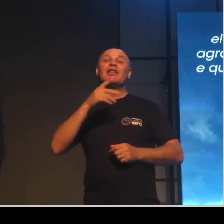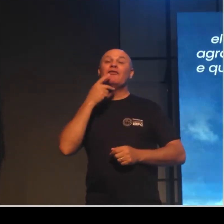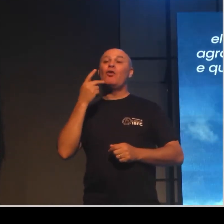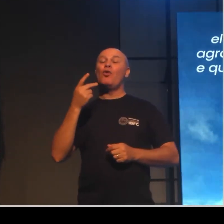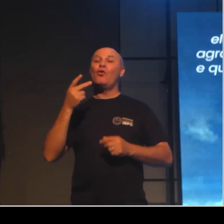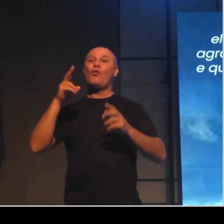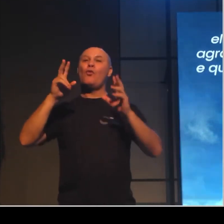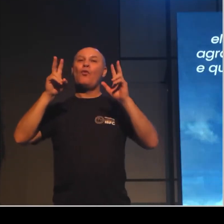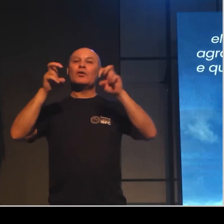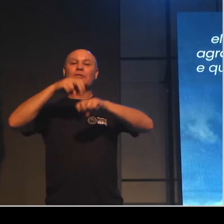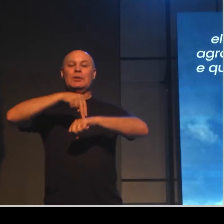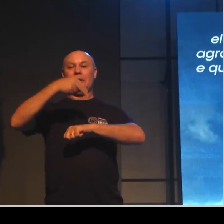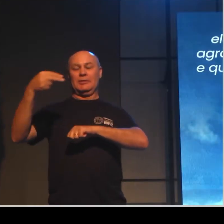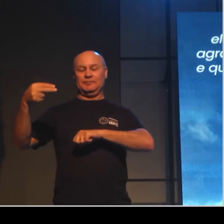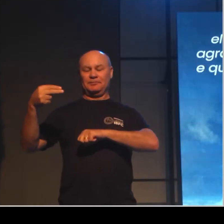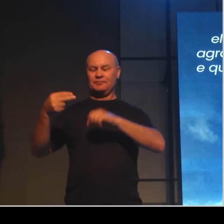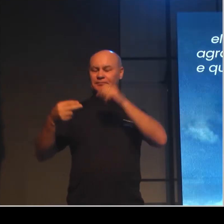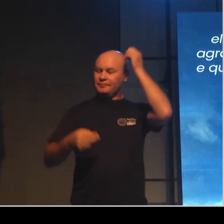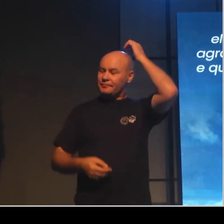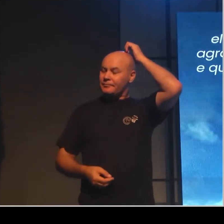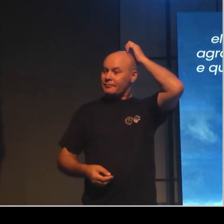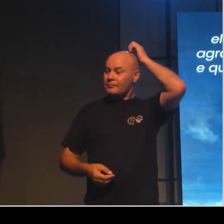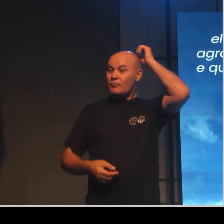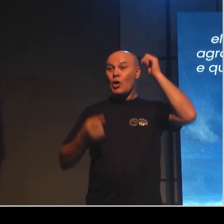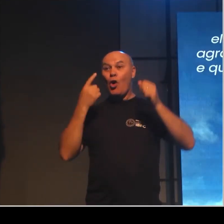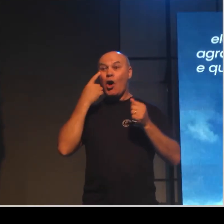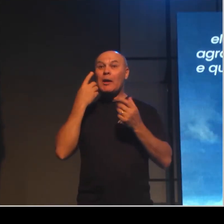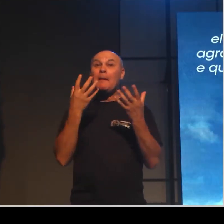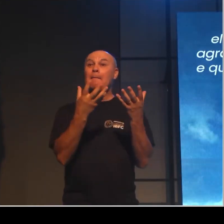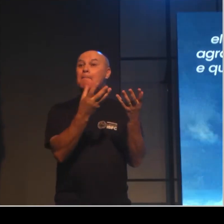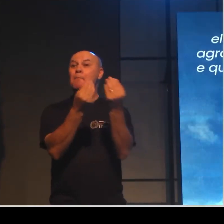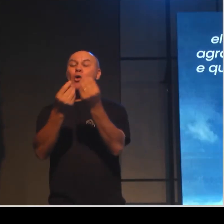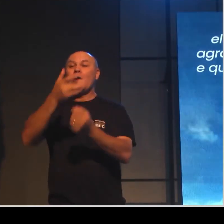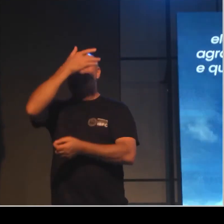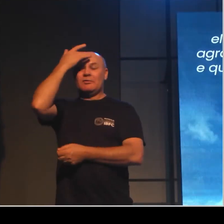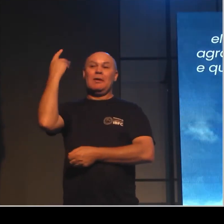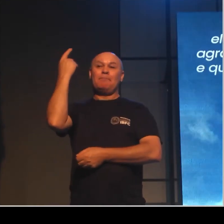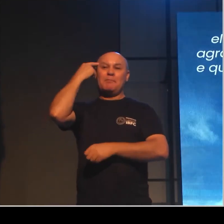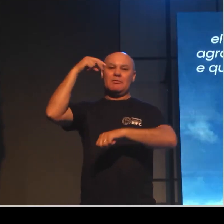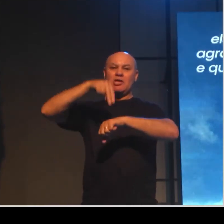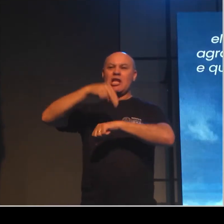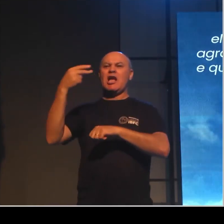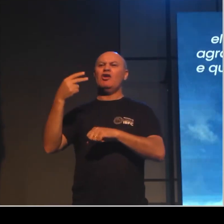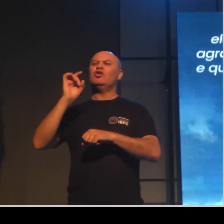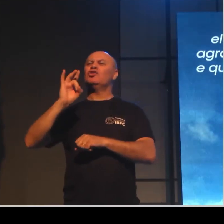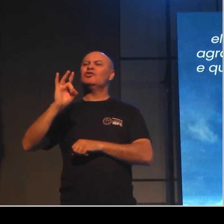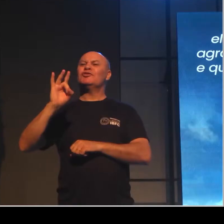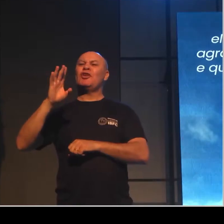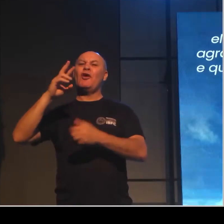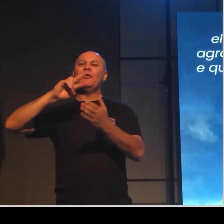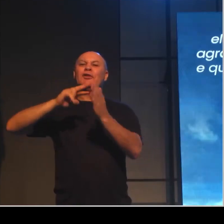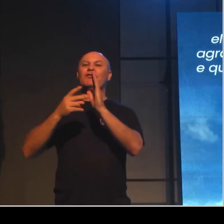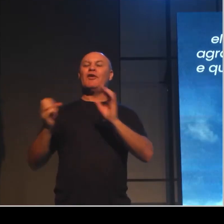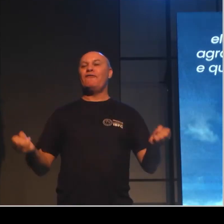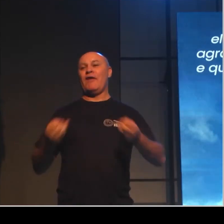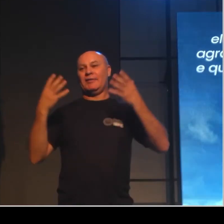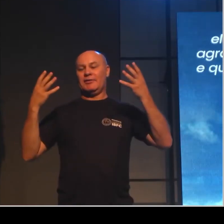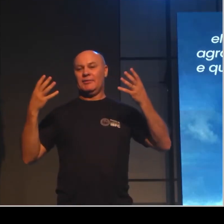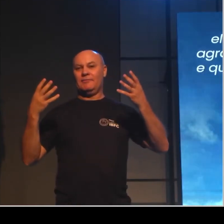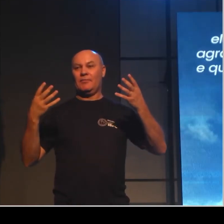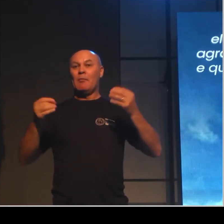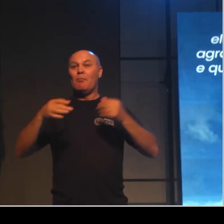pessoas, é simplesmente uma festa, uma reunião